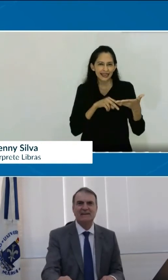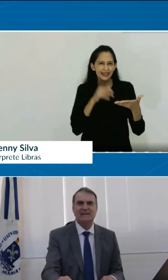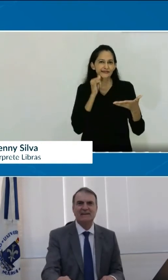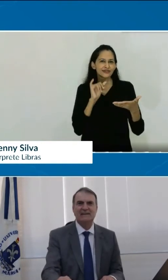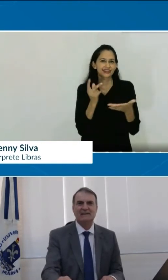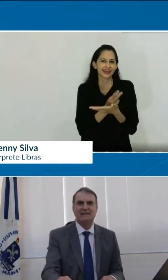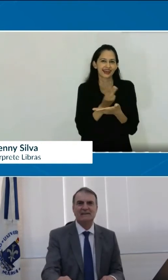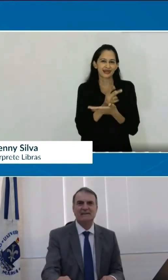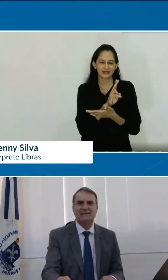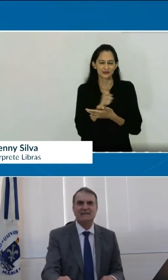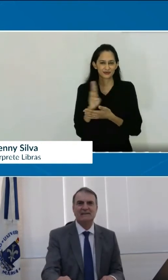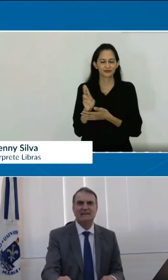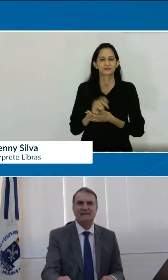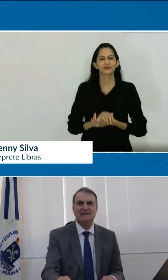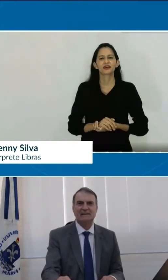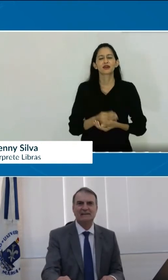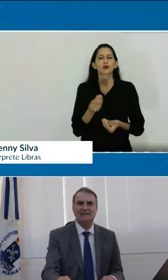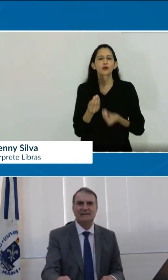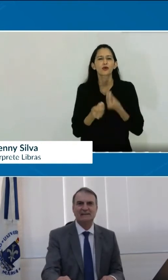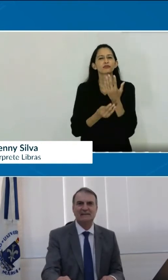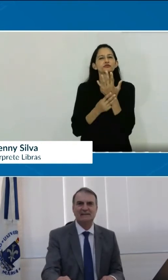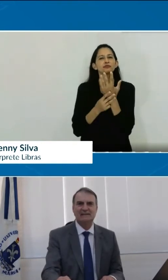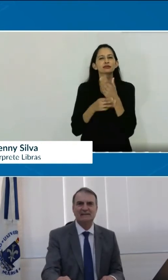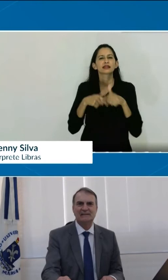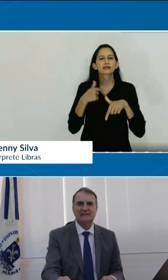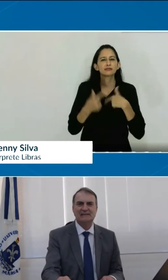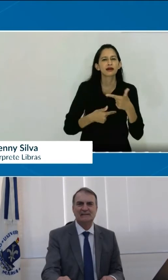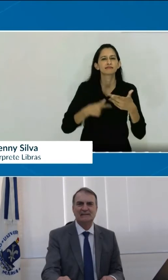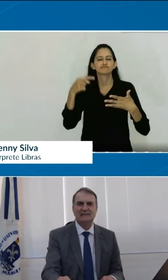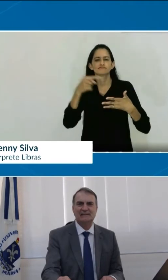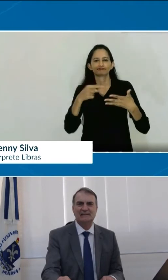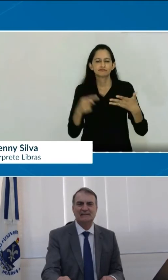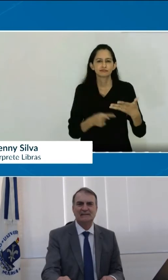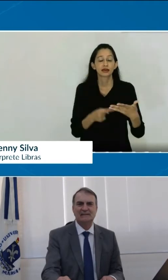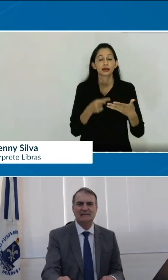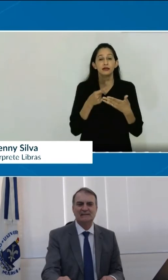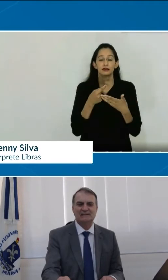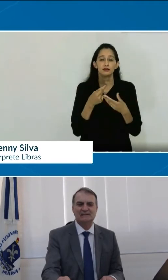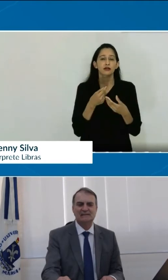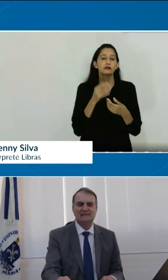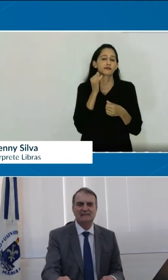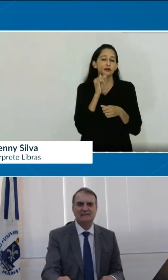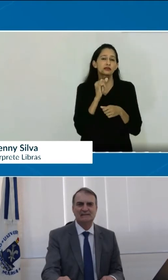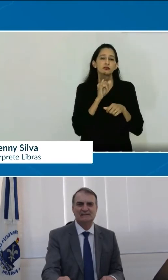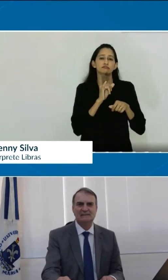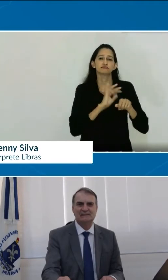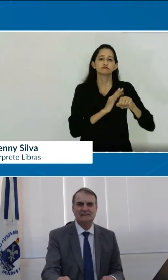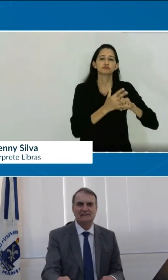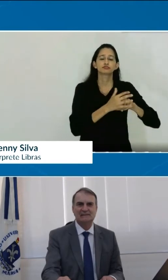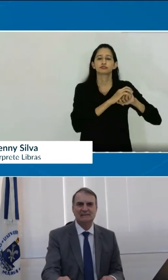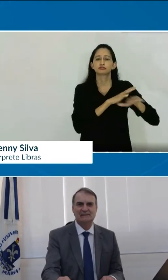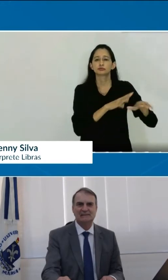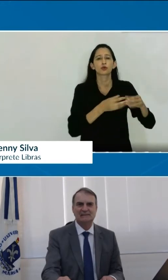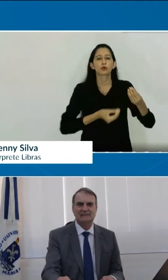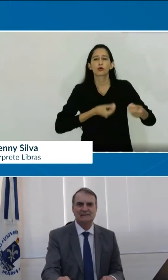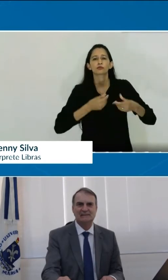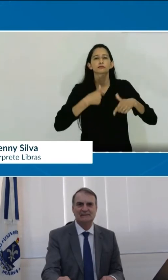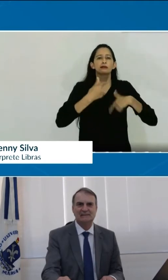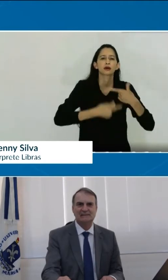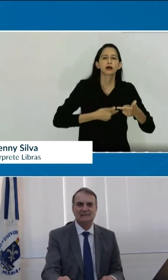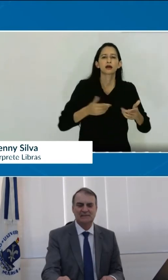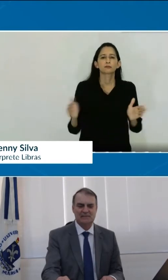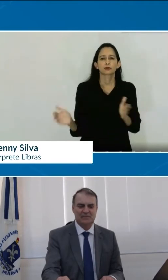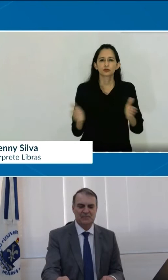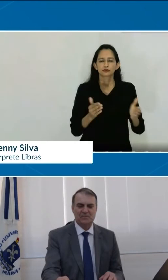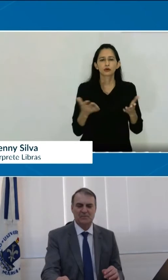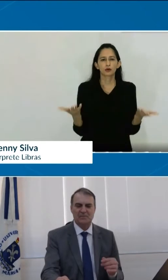da Universidade Federal de Santa Maria. Professor, seja muito bem-vindo também, uma ótima tarde. Gostaria que o senhor começasse com a sua